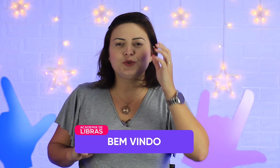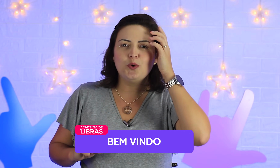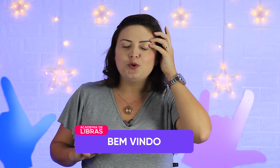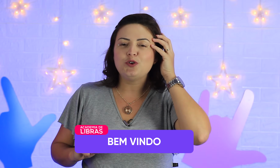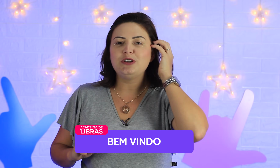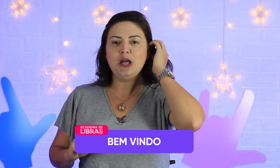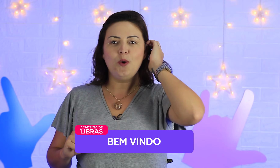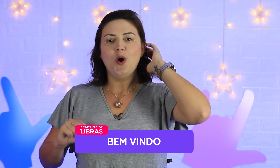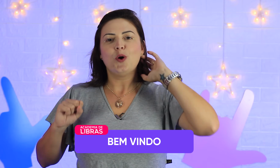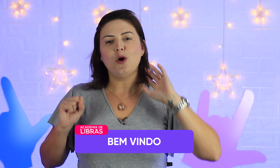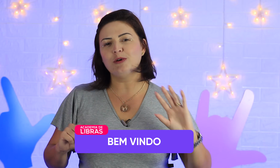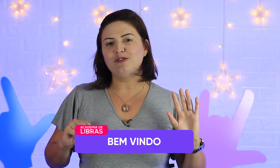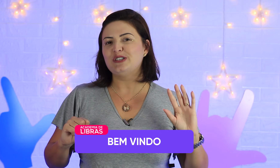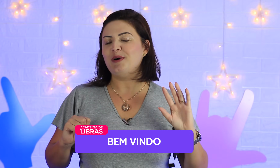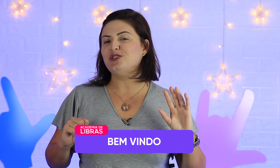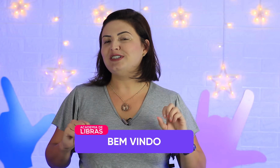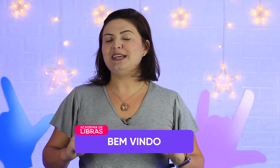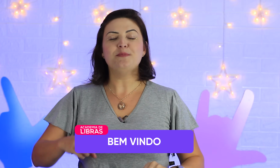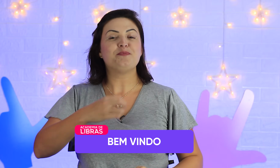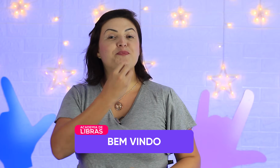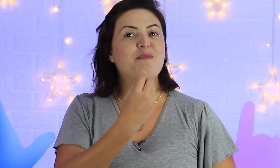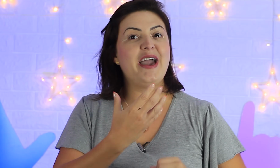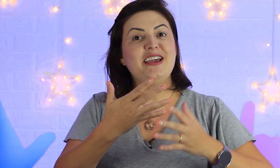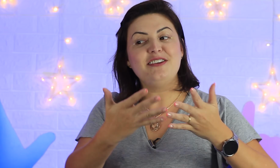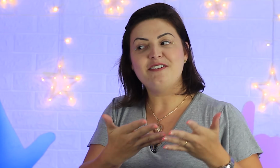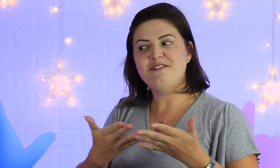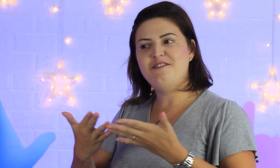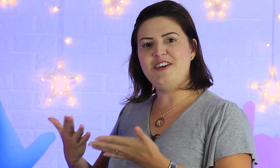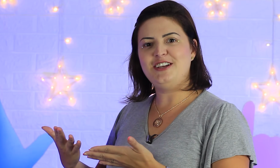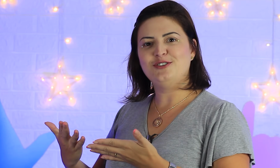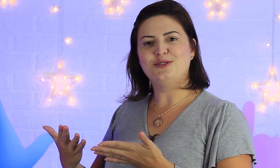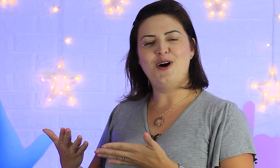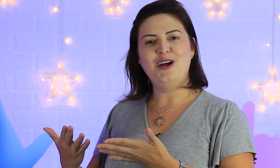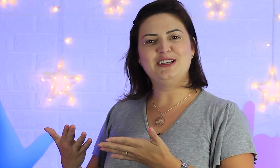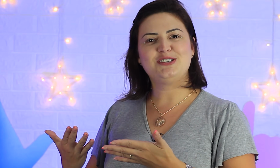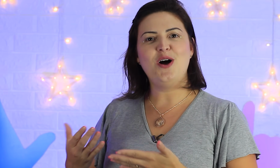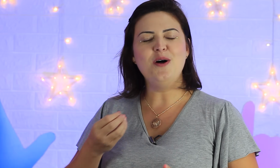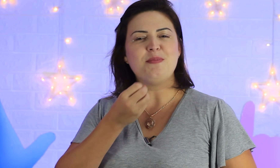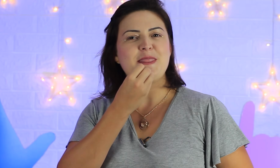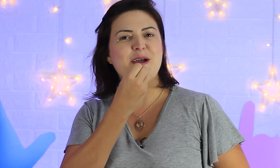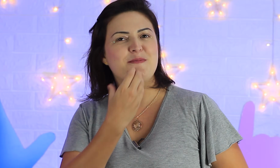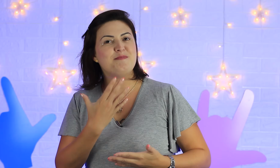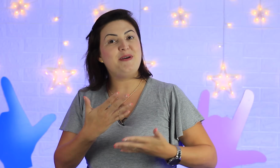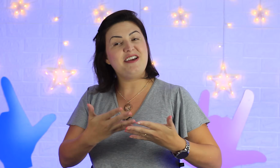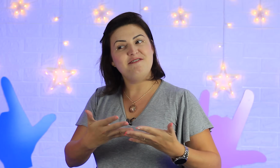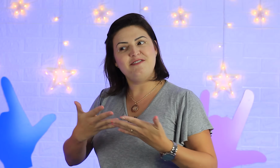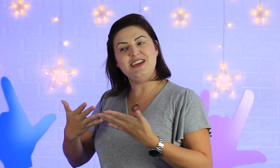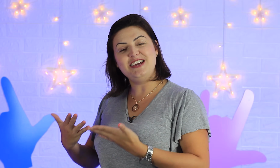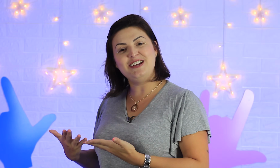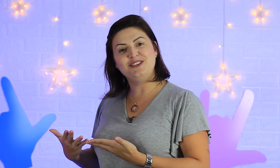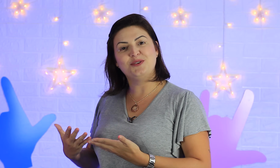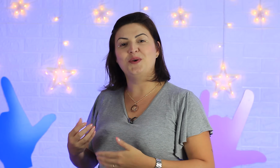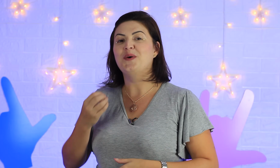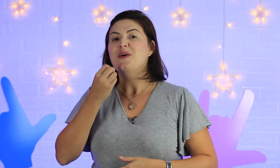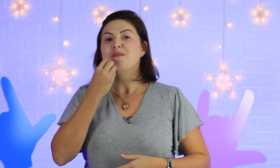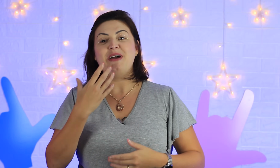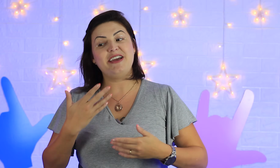surdo? Então, como que você pode fazer? Bem-vindo. Olha só. Bem-vindo. Bem